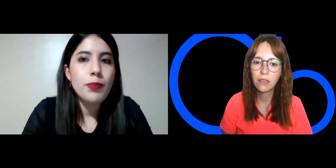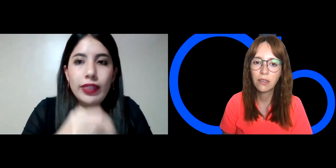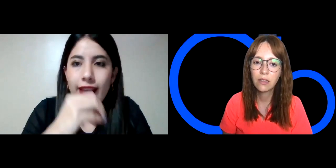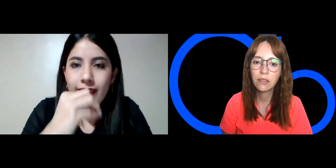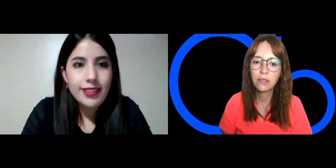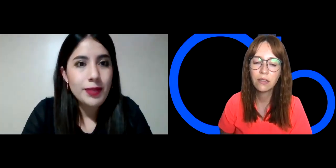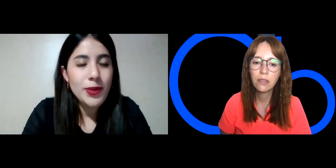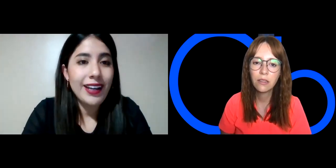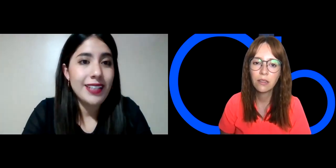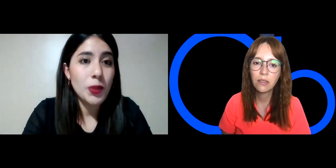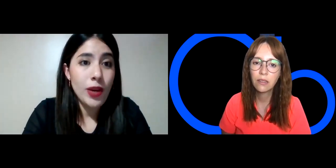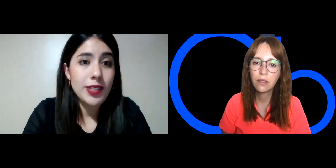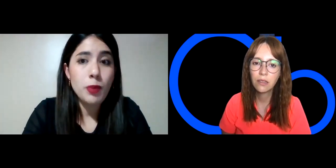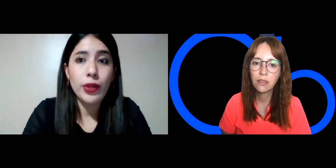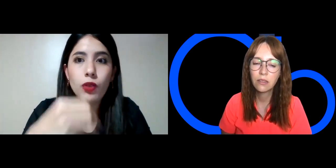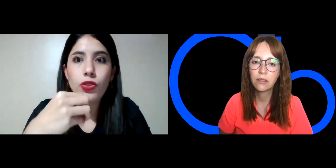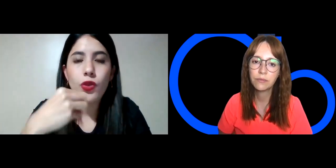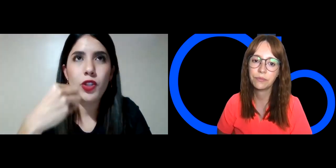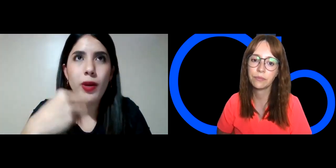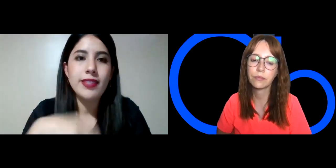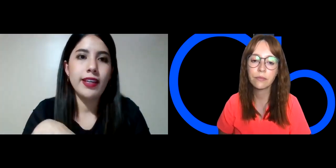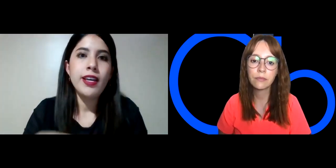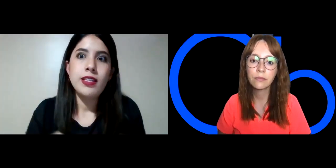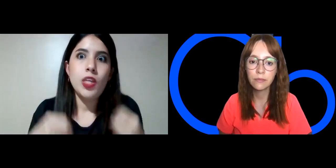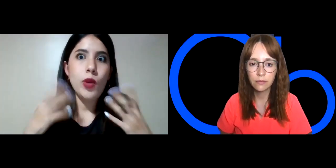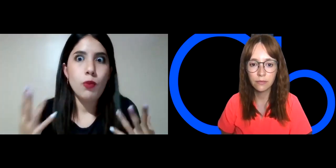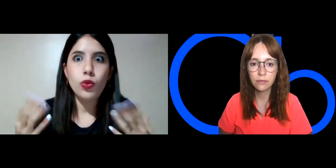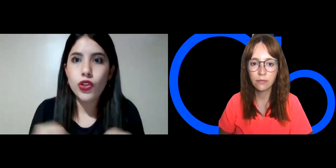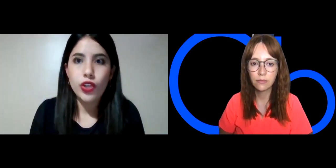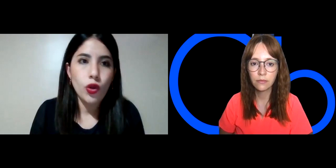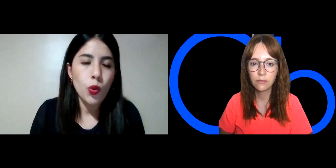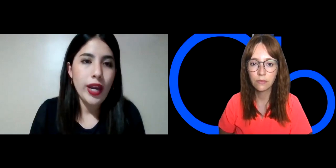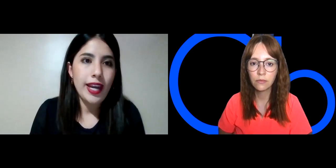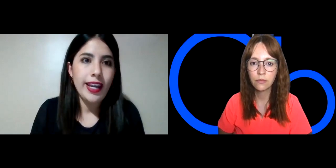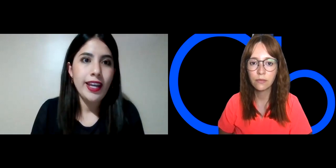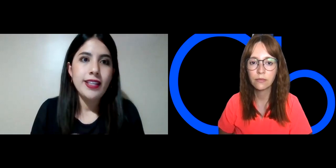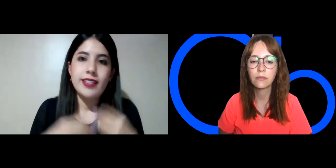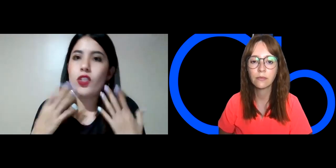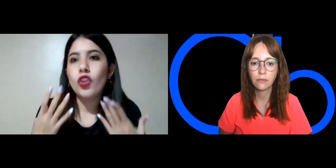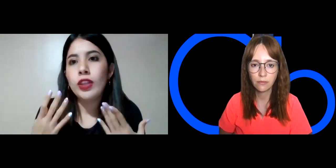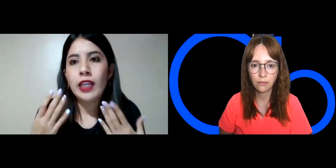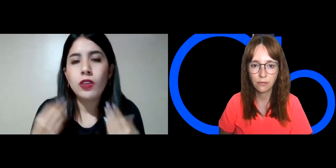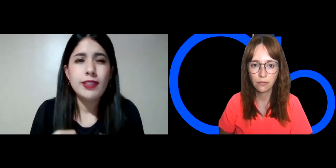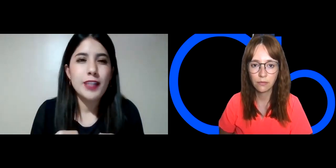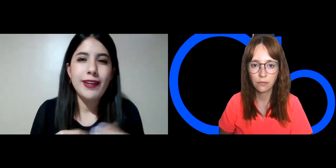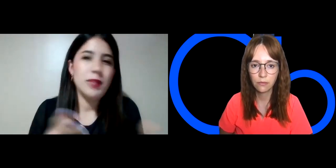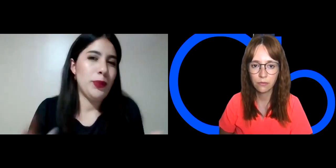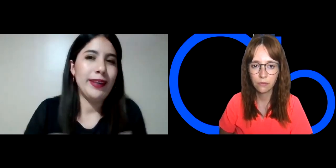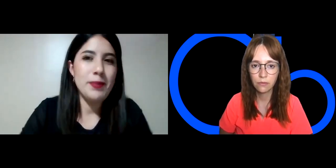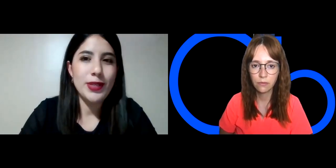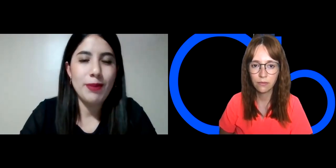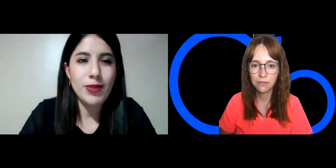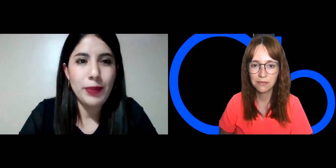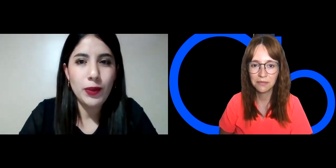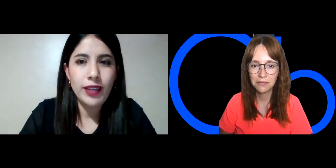es importantísimo la gesticulación, porque justo esto va a decir si duele mucho, si no duele, si estás contento, si estás feliz. Por